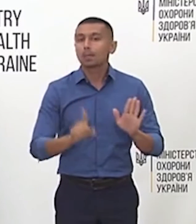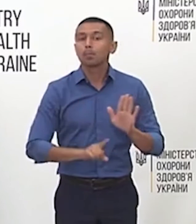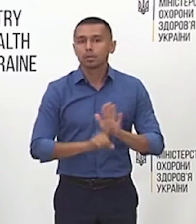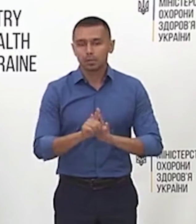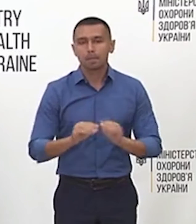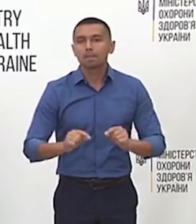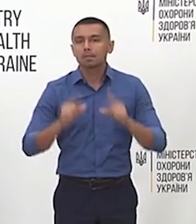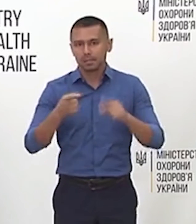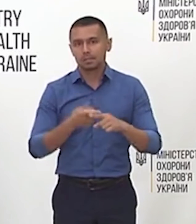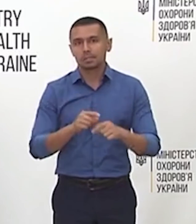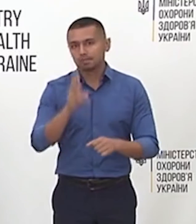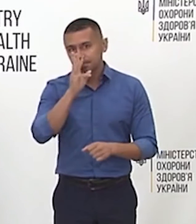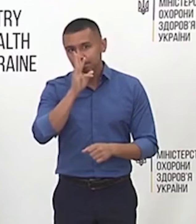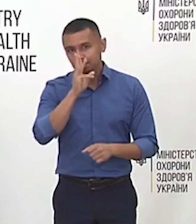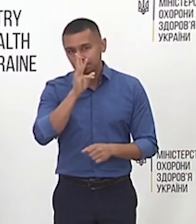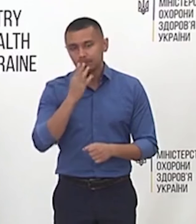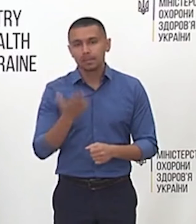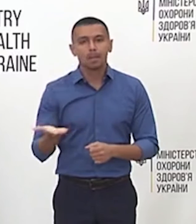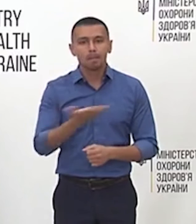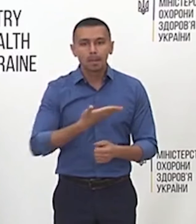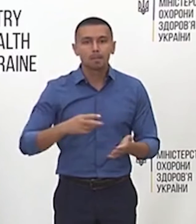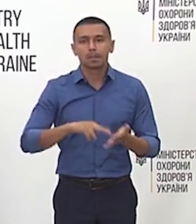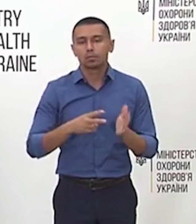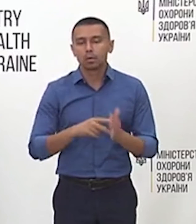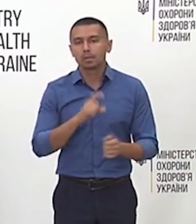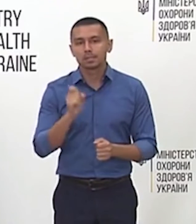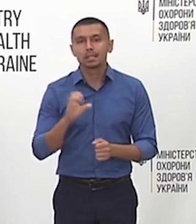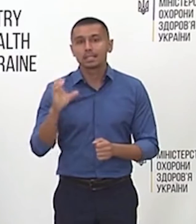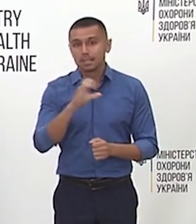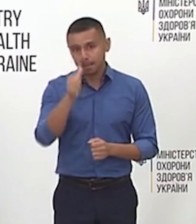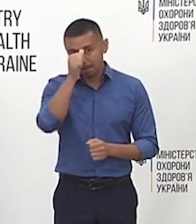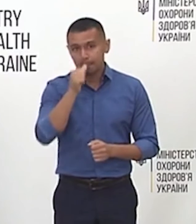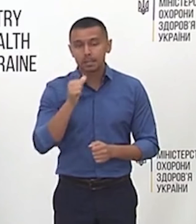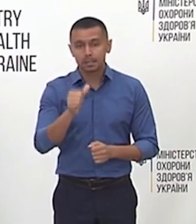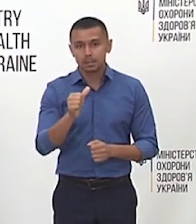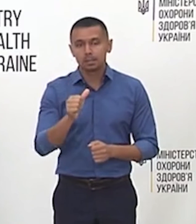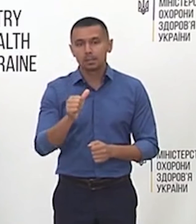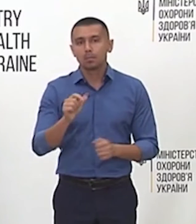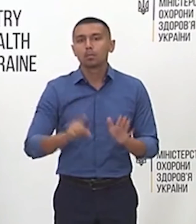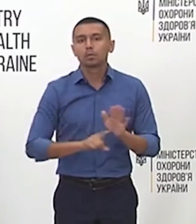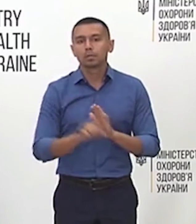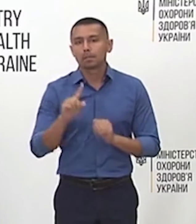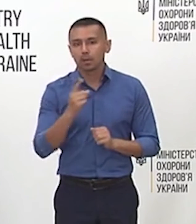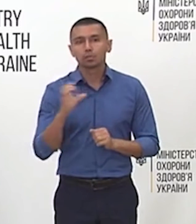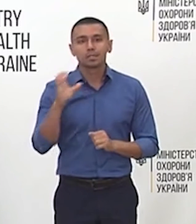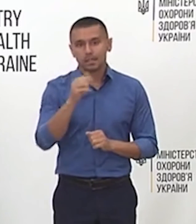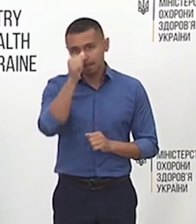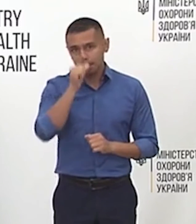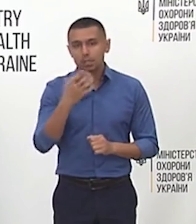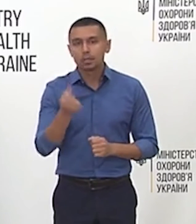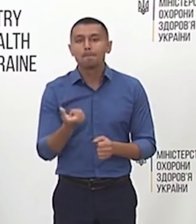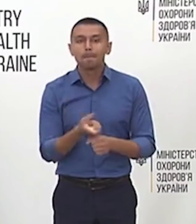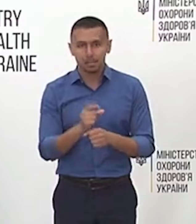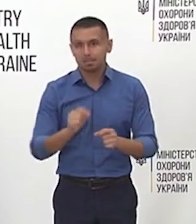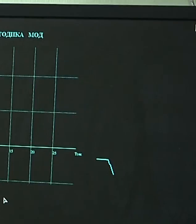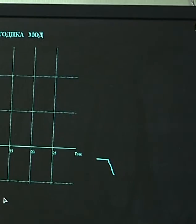початок підвищення цієї заробітної плати. Ми плануємо з січня місяця, починаючи з 1 січня, ще більше